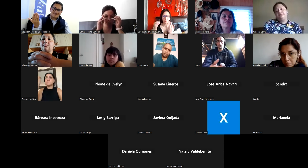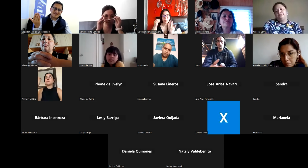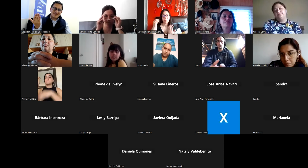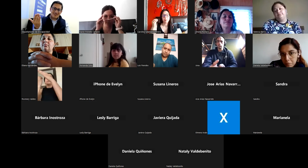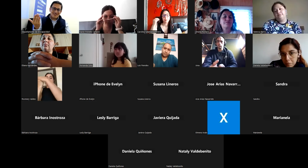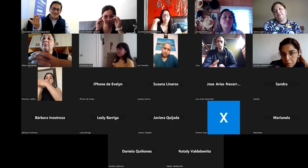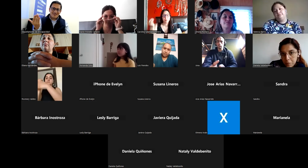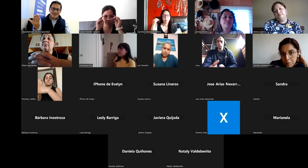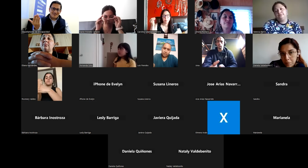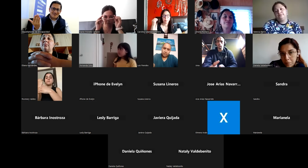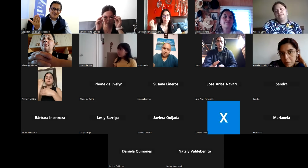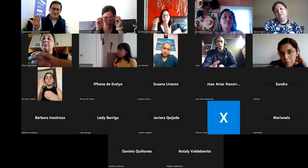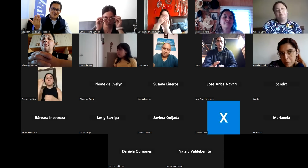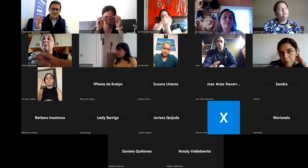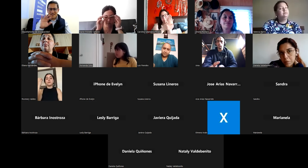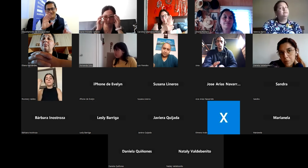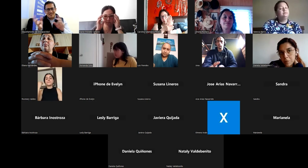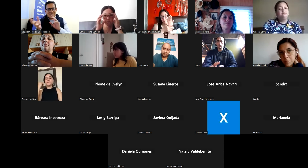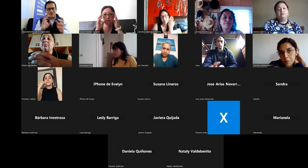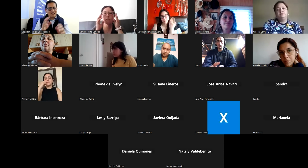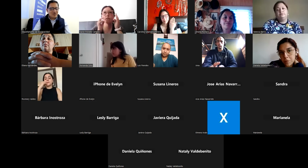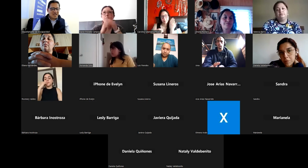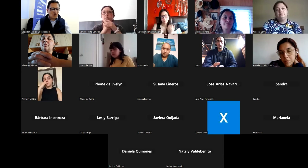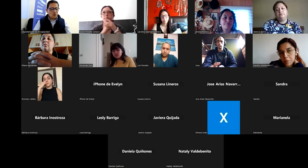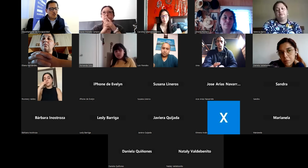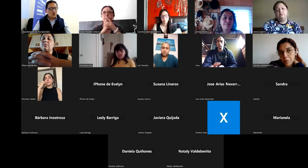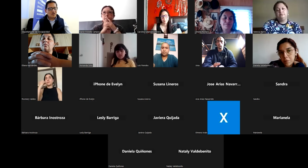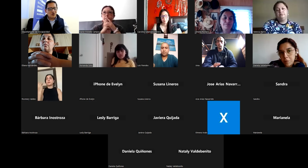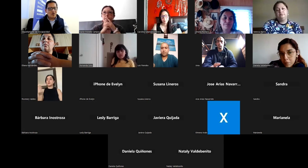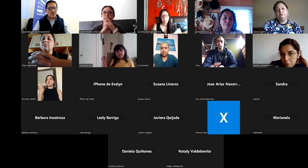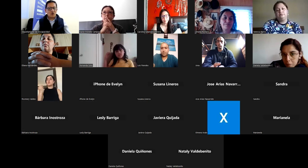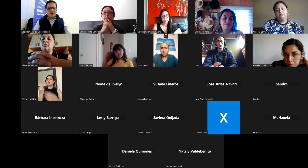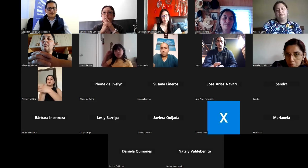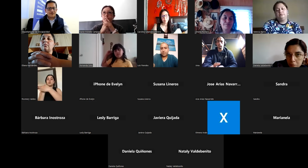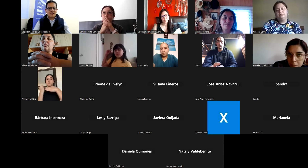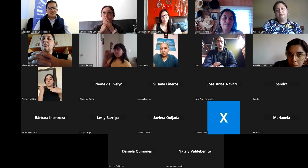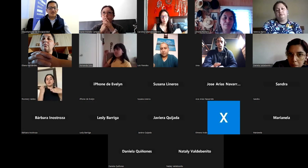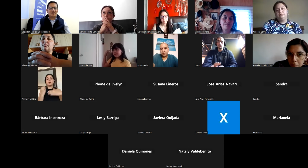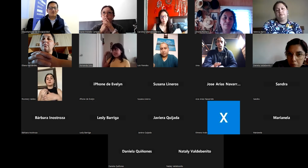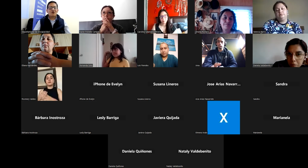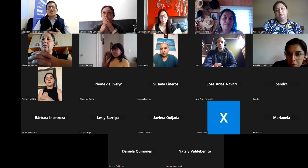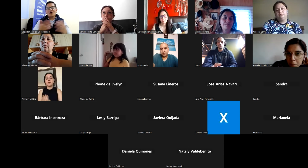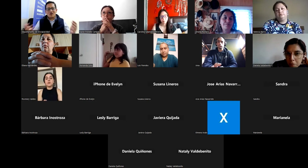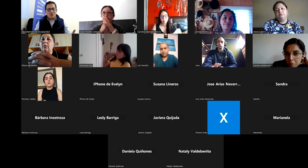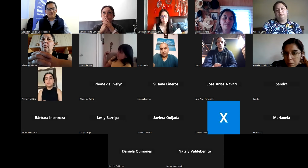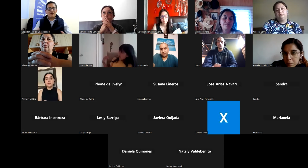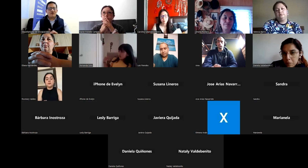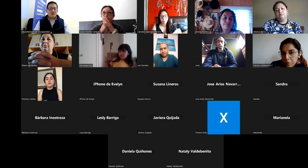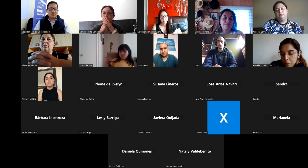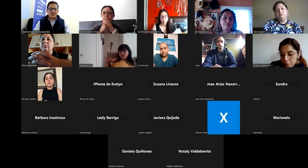¿te digan? entonces hay hay muchas maneras como podemos decirlo más de una y mejor que conozcamos más más formas porque